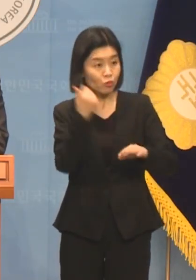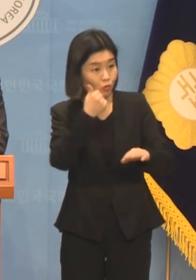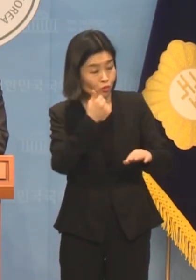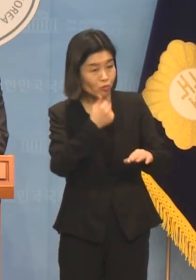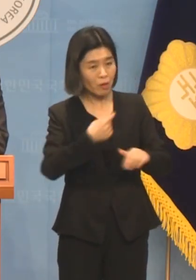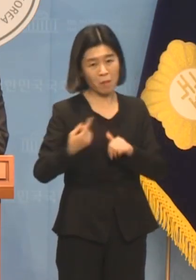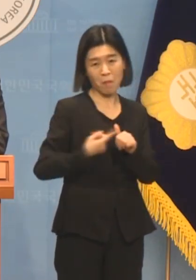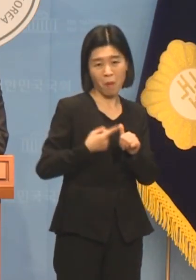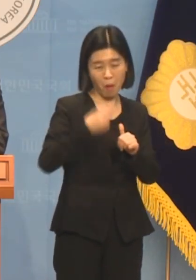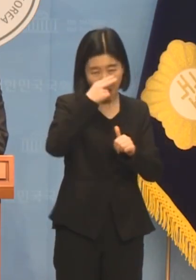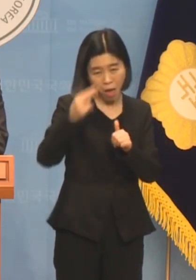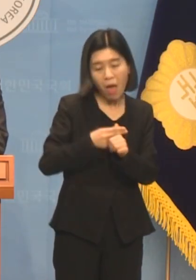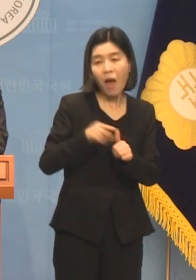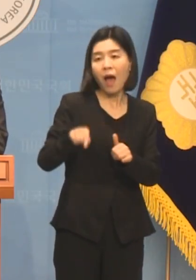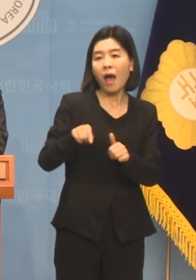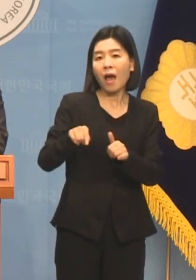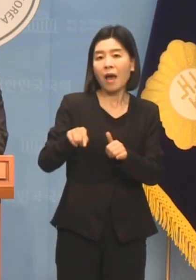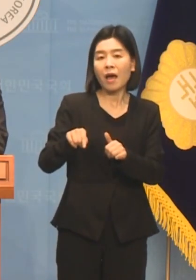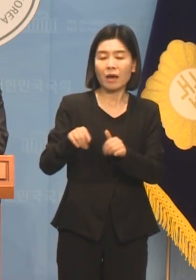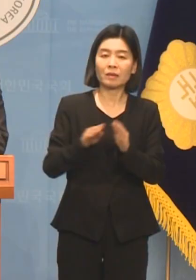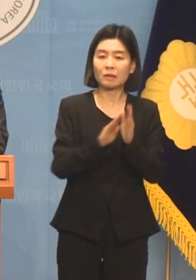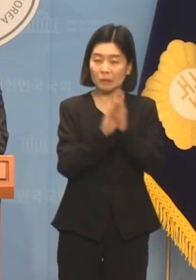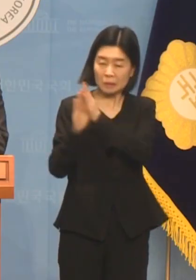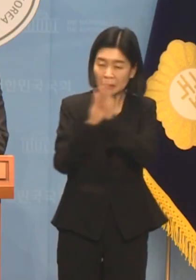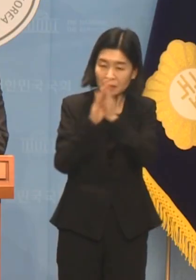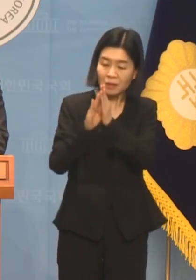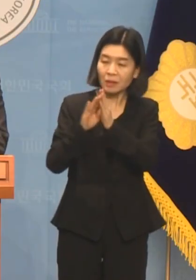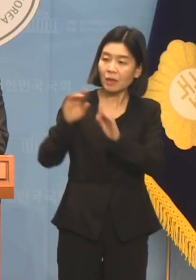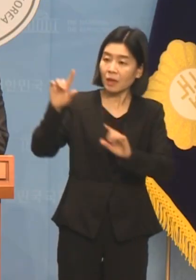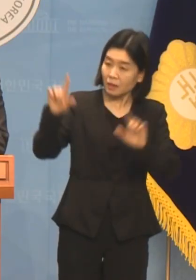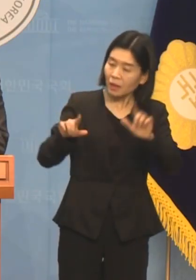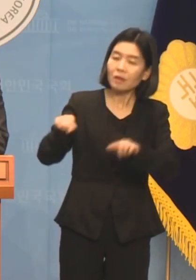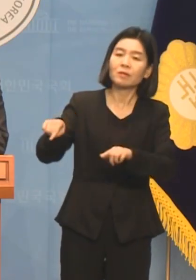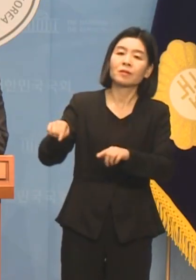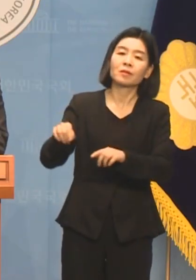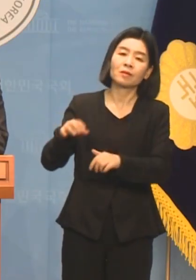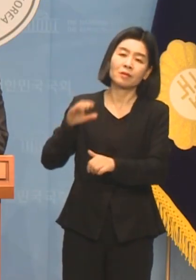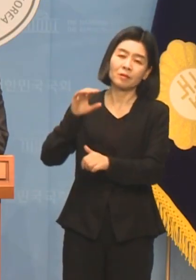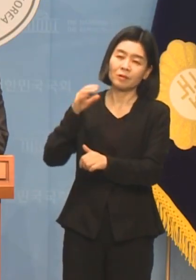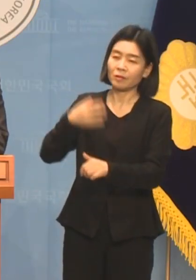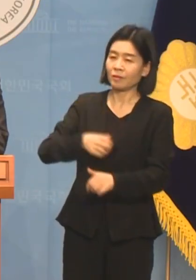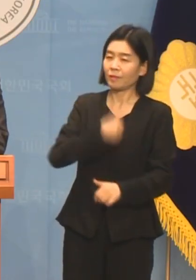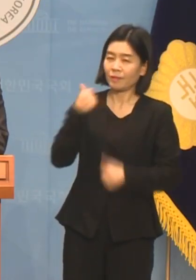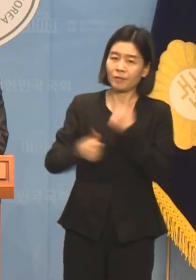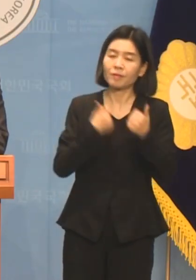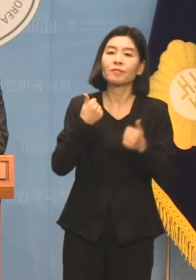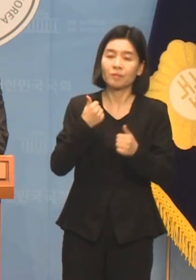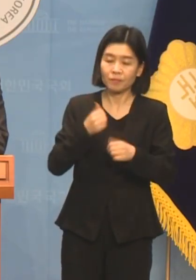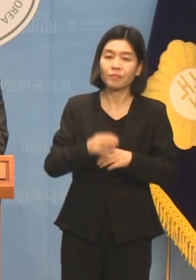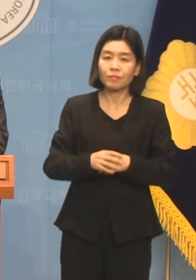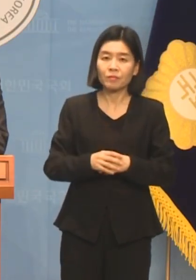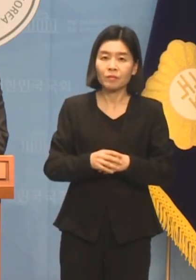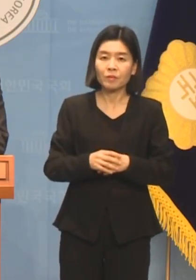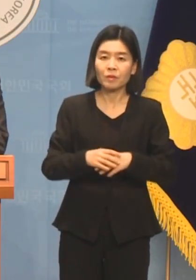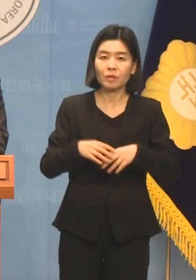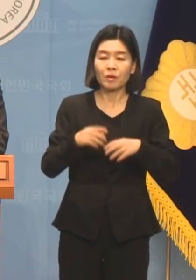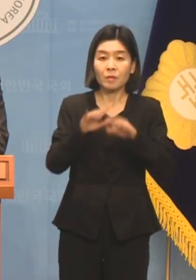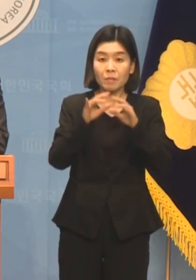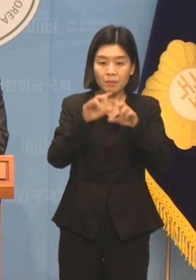모욕이라는 박 의원의 이중적인 행태에 분노하고 계십니다. 민의의 전당